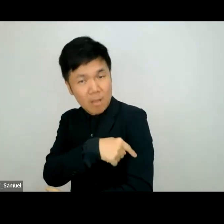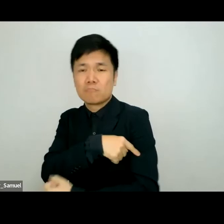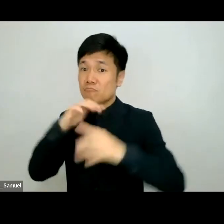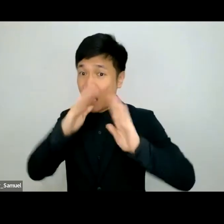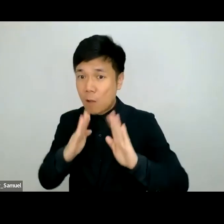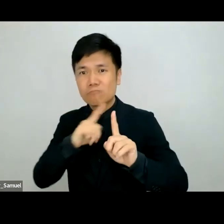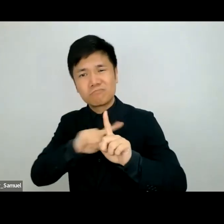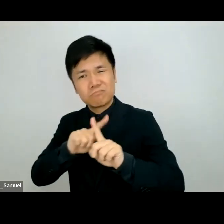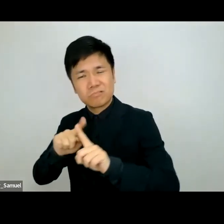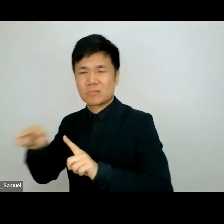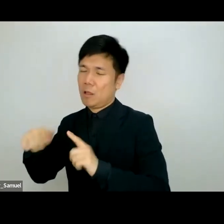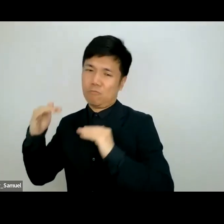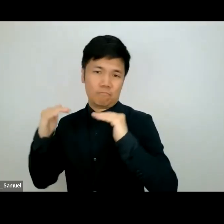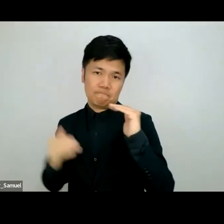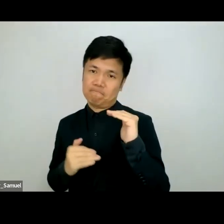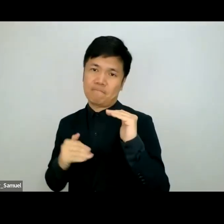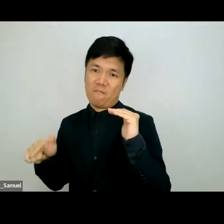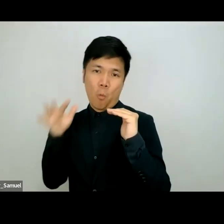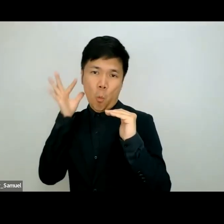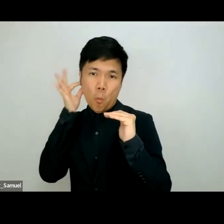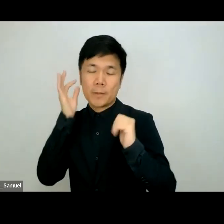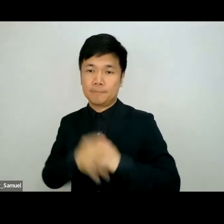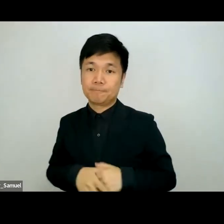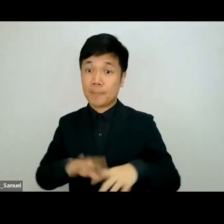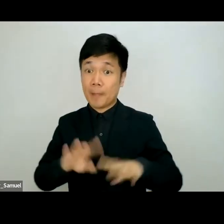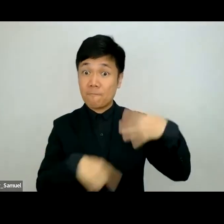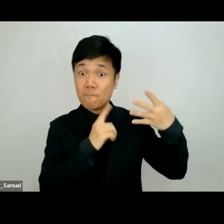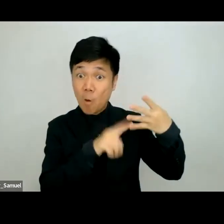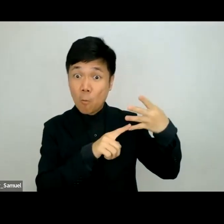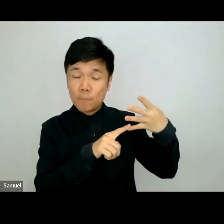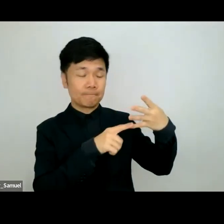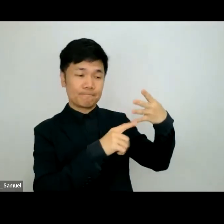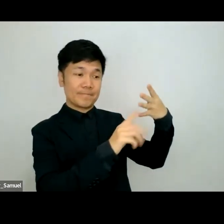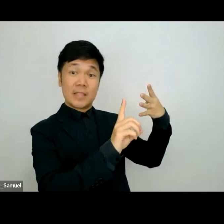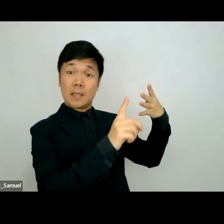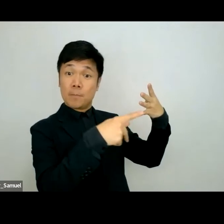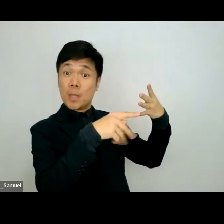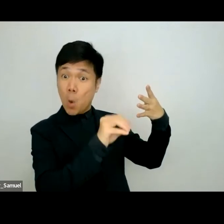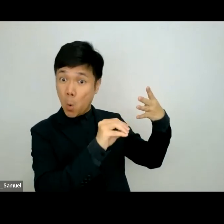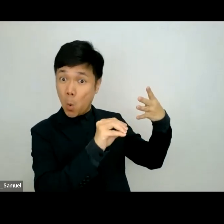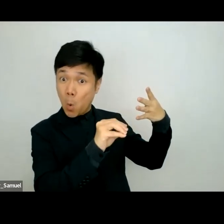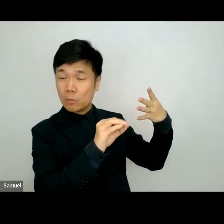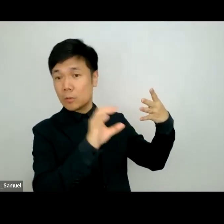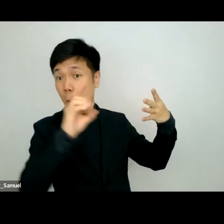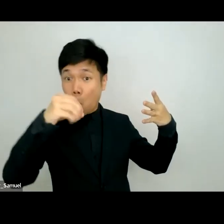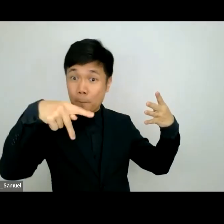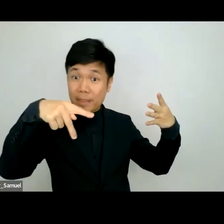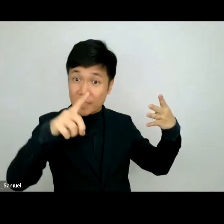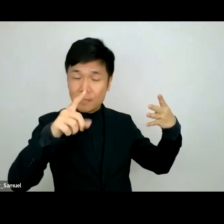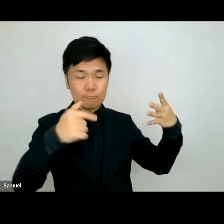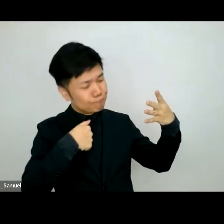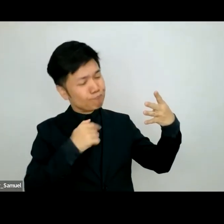très importants. Il faut travailler avec les organisations pour